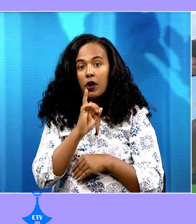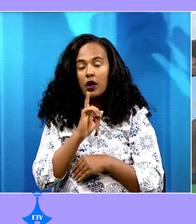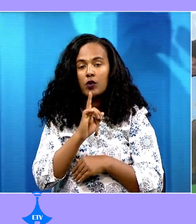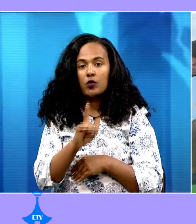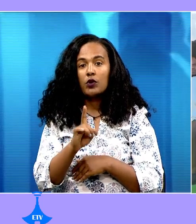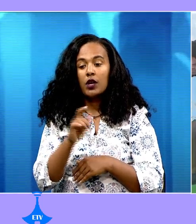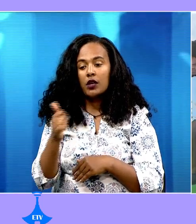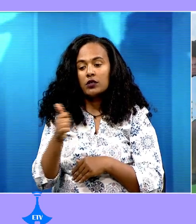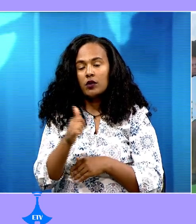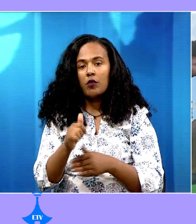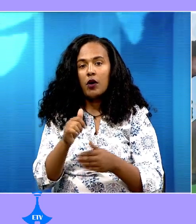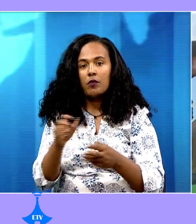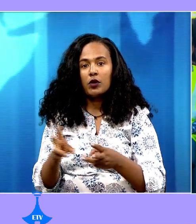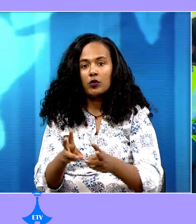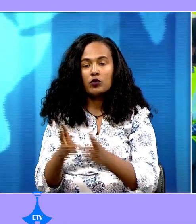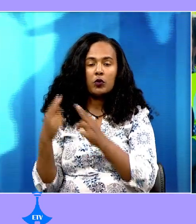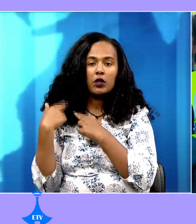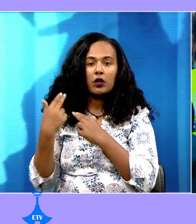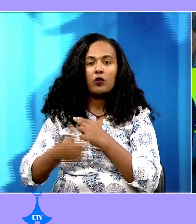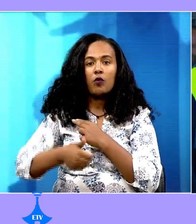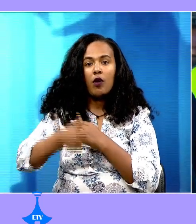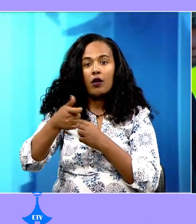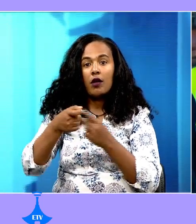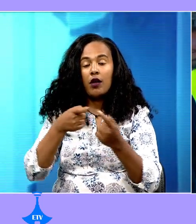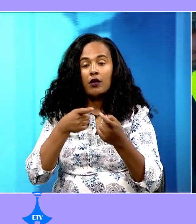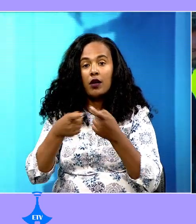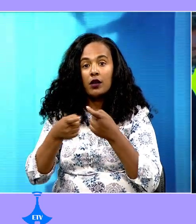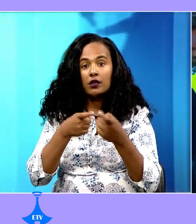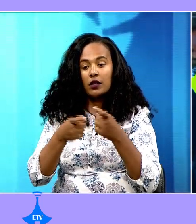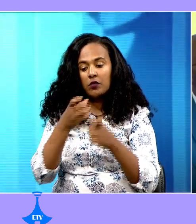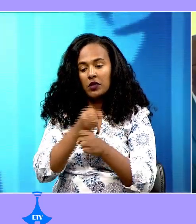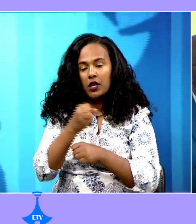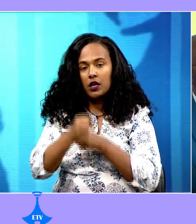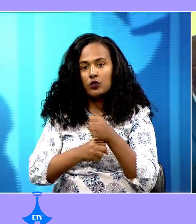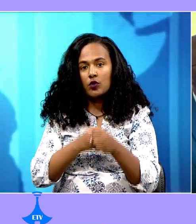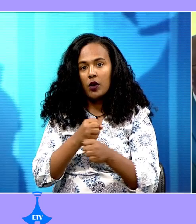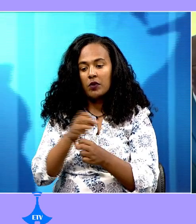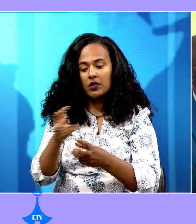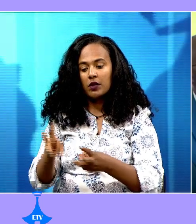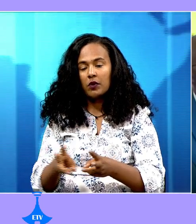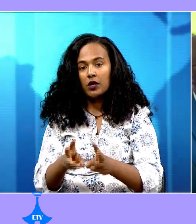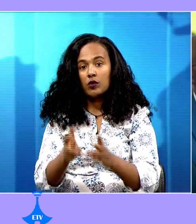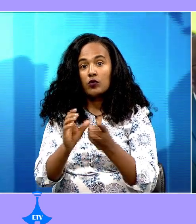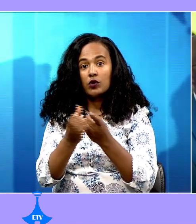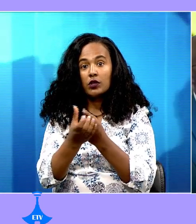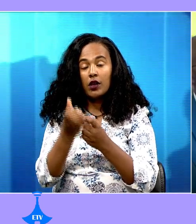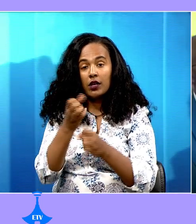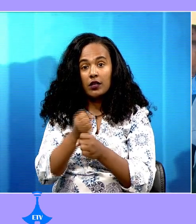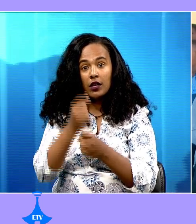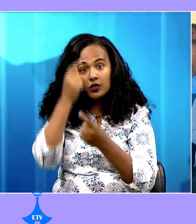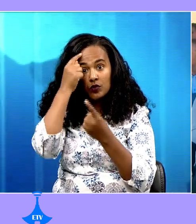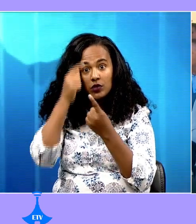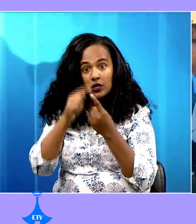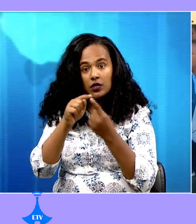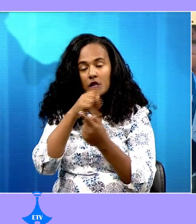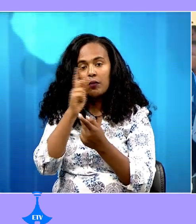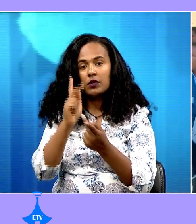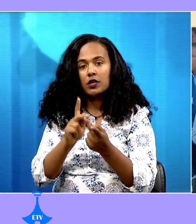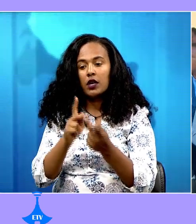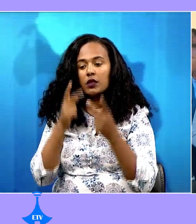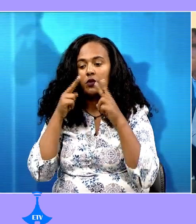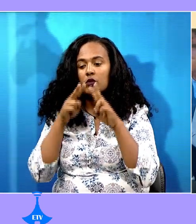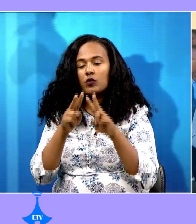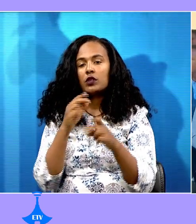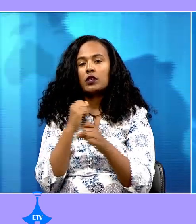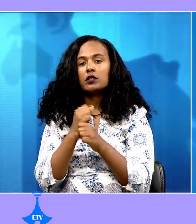አበባ ከተማ መንገዶች ባለስልጣን ዋና ዳይሬክተር ኢንጂነር ሞገስ ጥበቡ በተያዙ አመት የመንገድ አውታሩን ለማስፋት የተያዙን እቅድ ለማሳካት በትኩረት